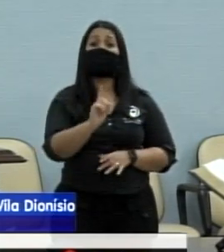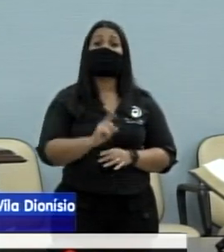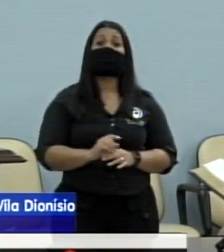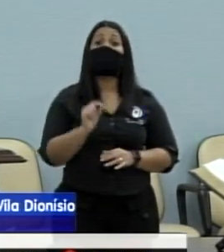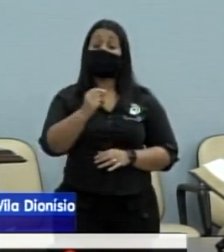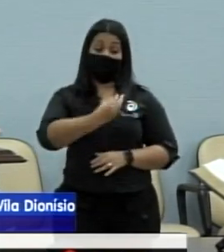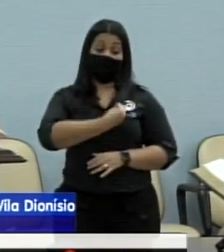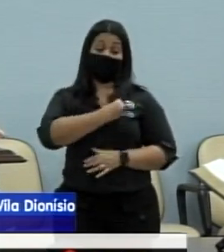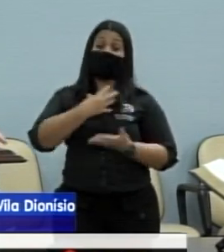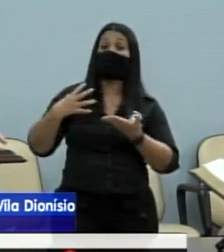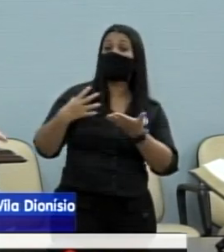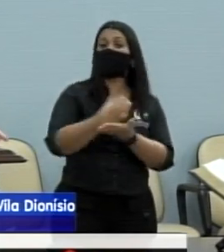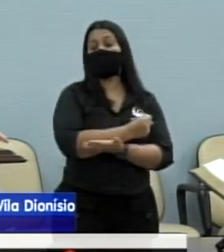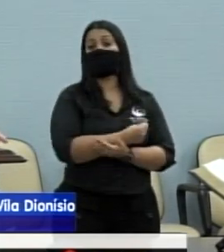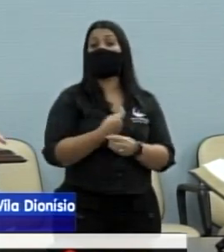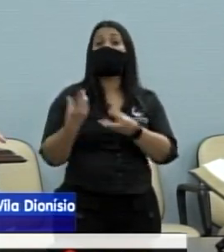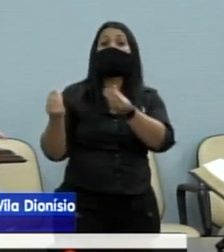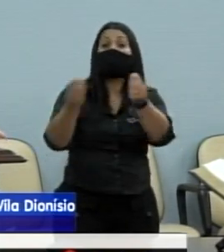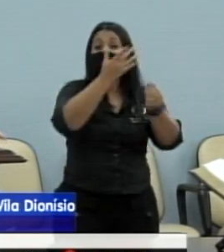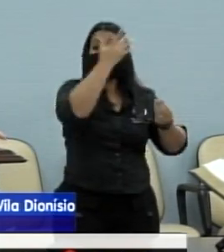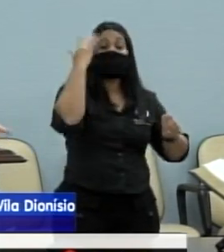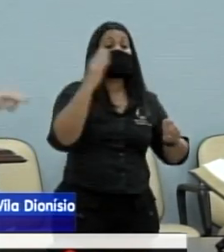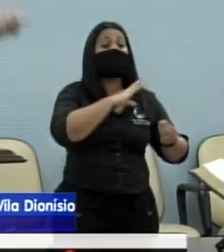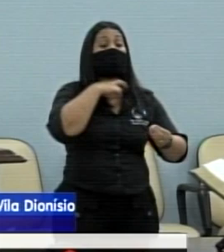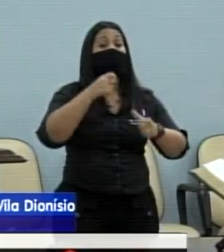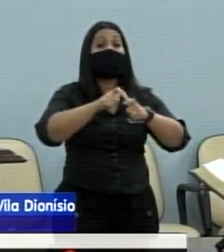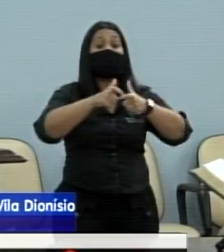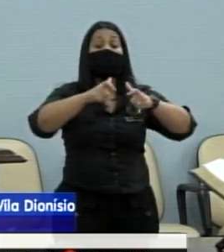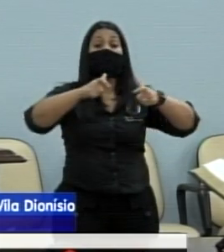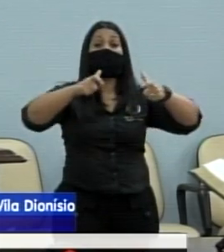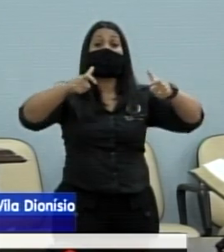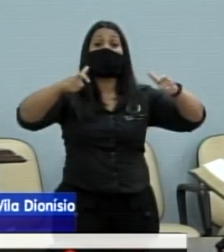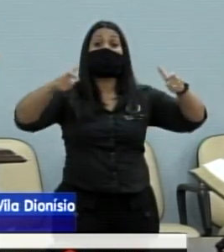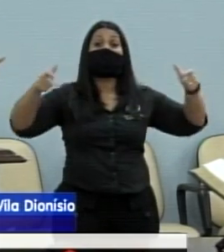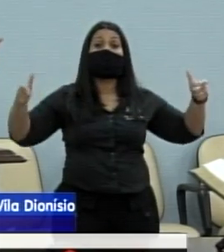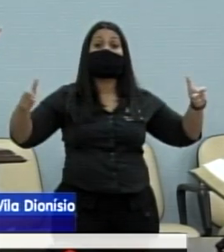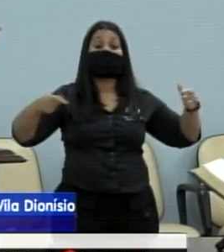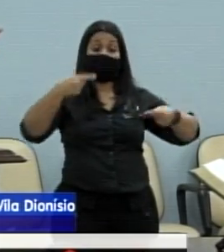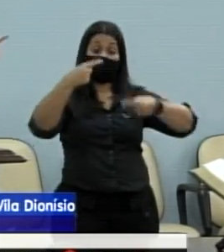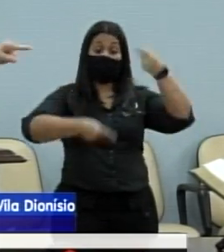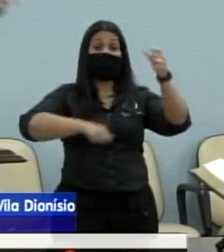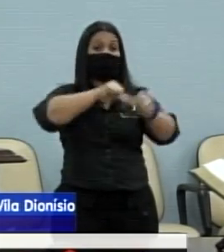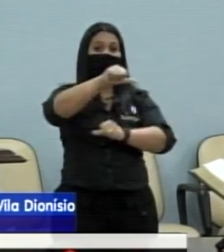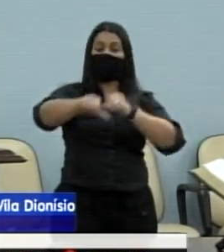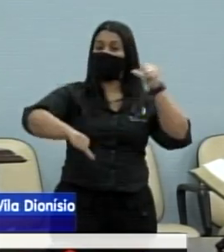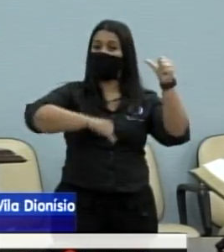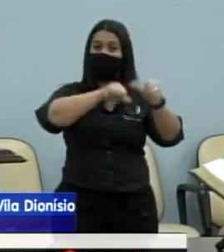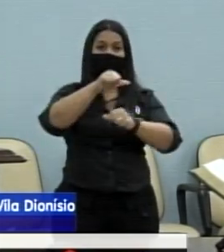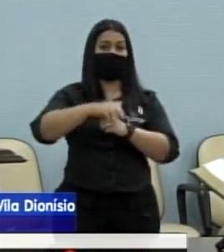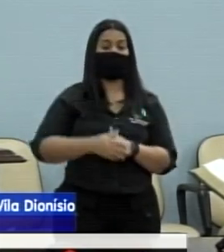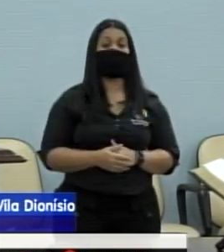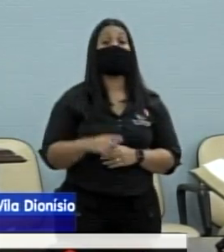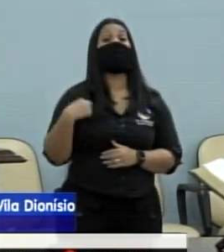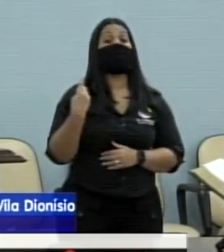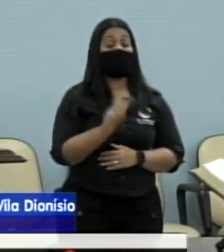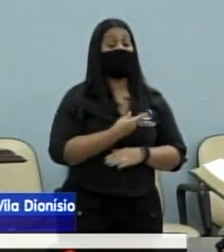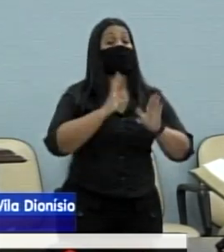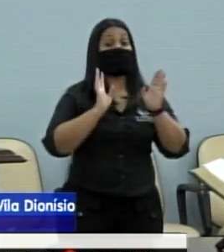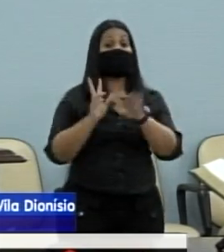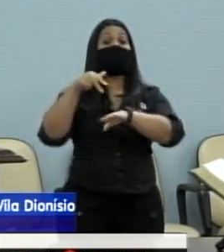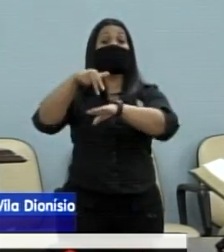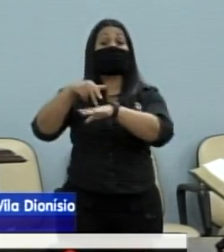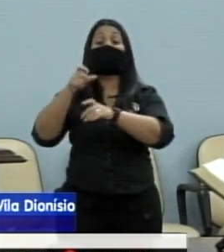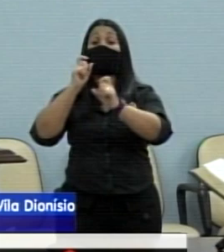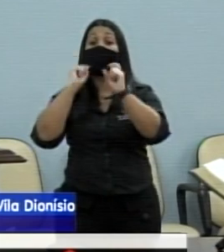mais vidas. Porque esse número de mortes vai continuar crescendo enquanto não mudar essa política. Nós já estivemos em reunião